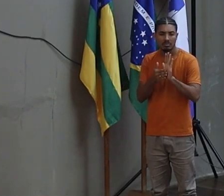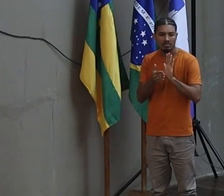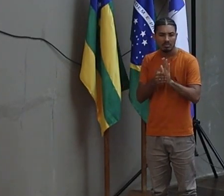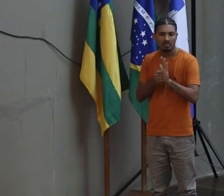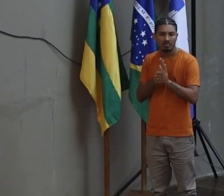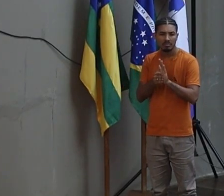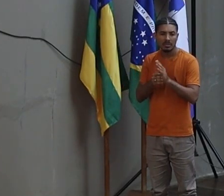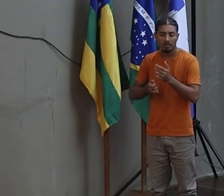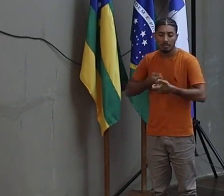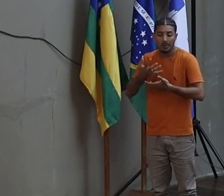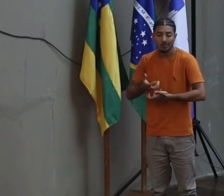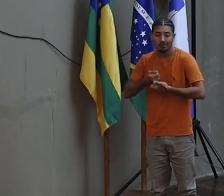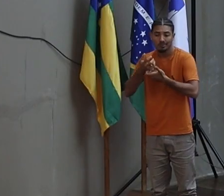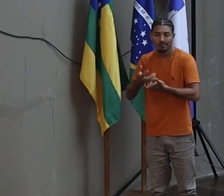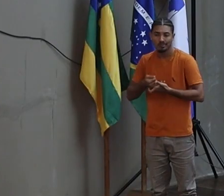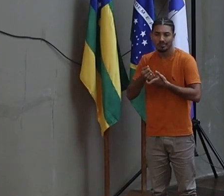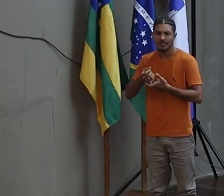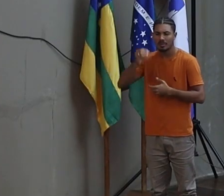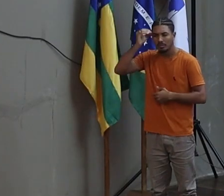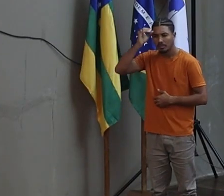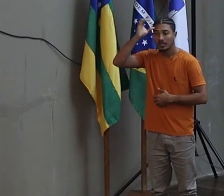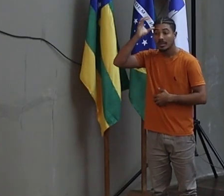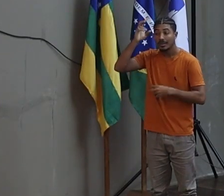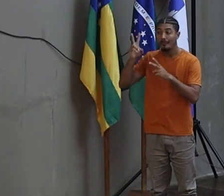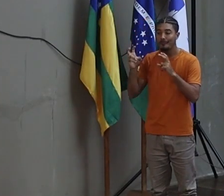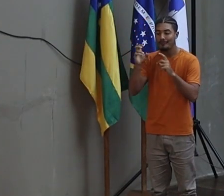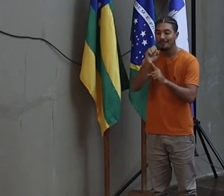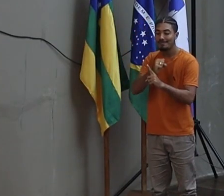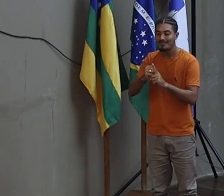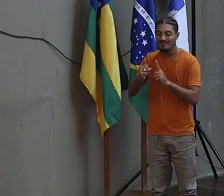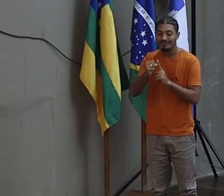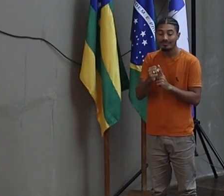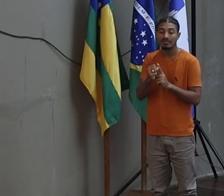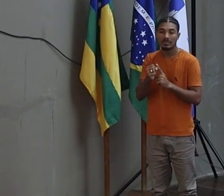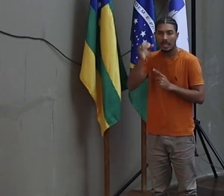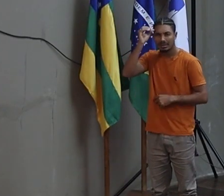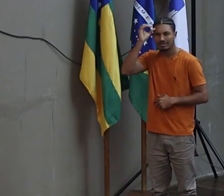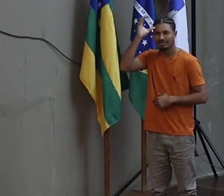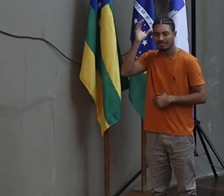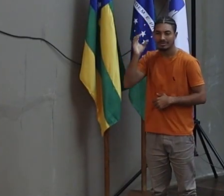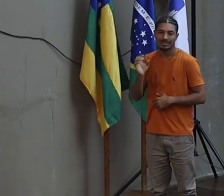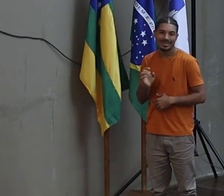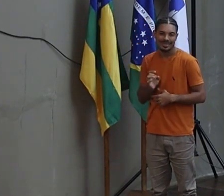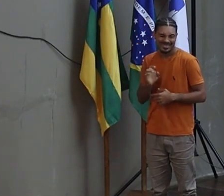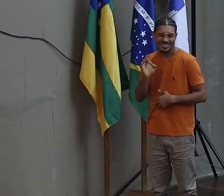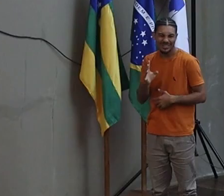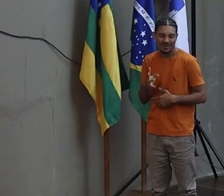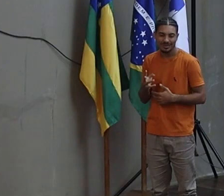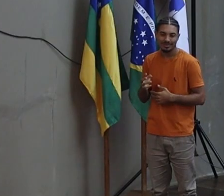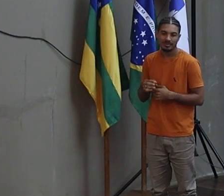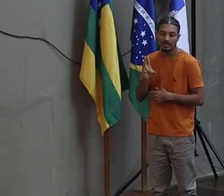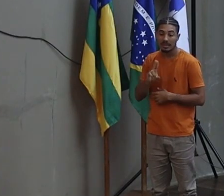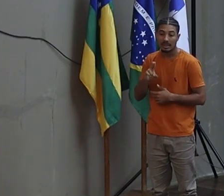em produzir conhecimento sobre o social, e um conhecimento que não apenas, aí usando o velho Marx, né, não